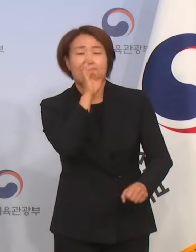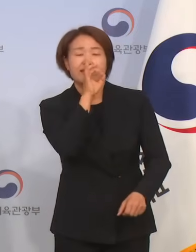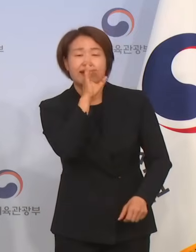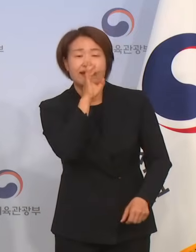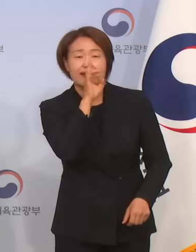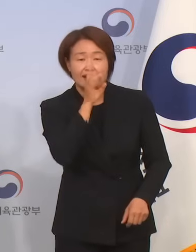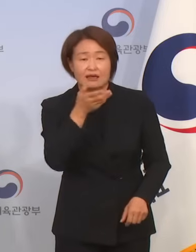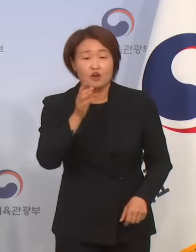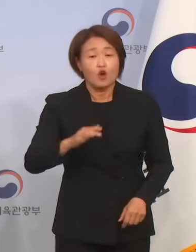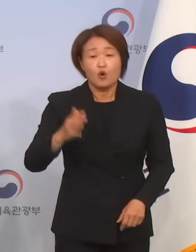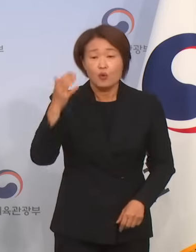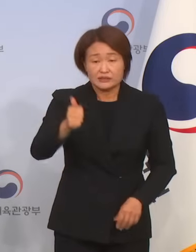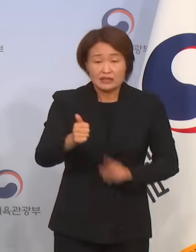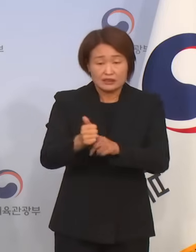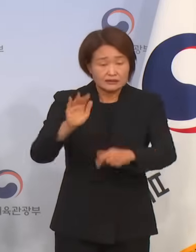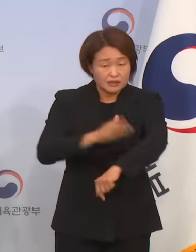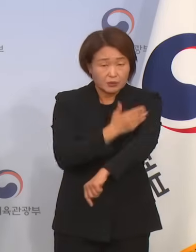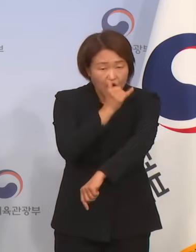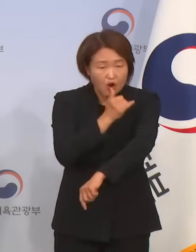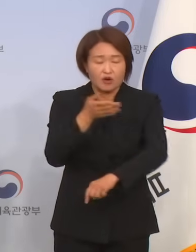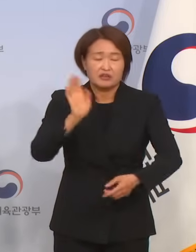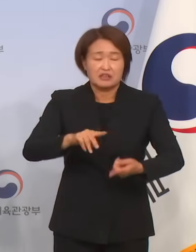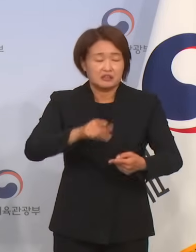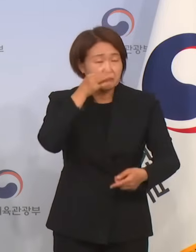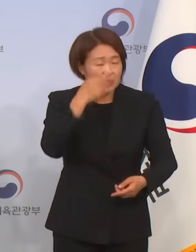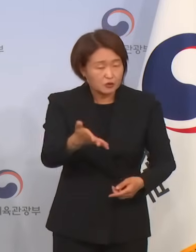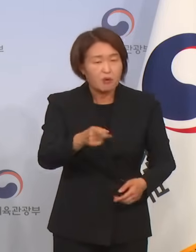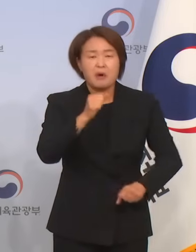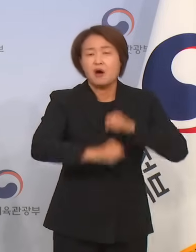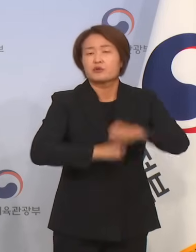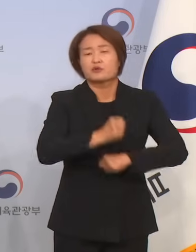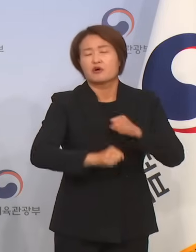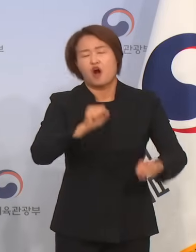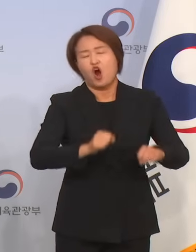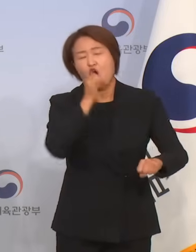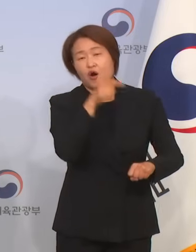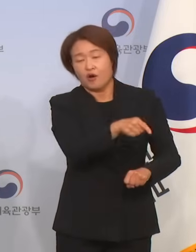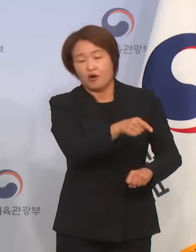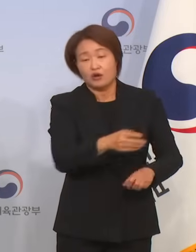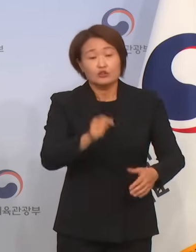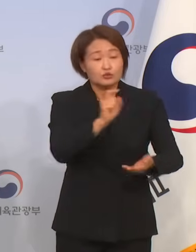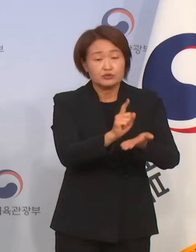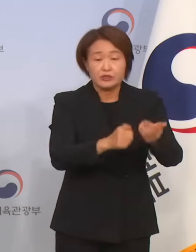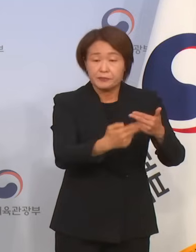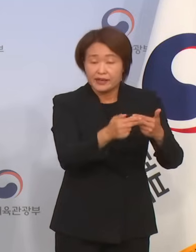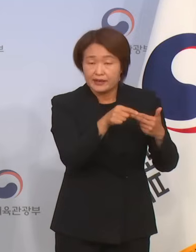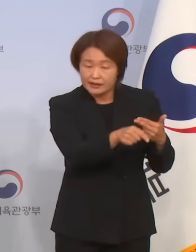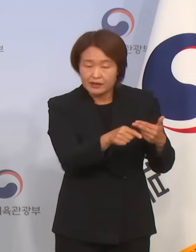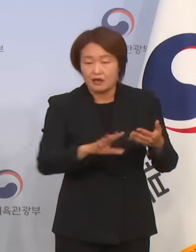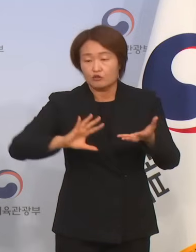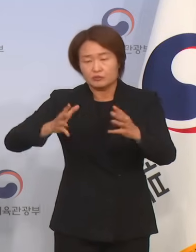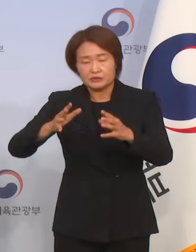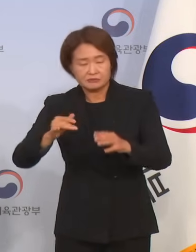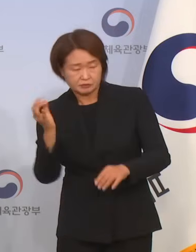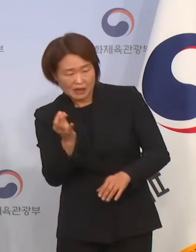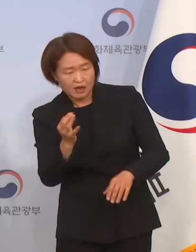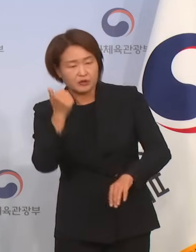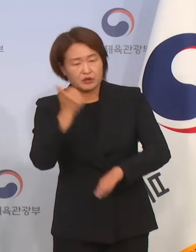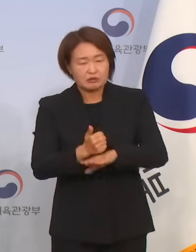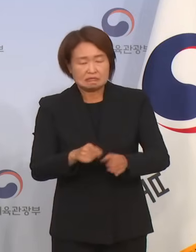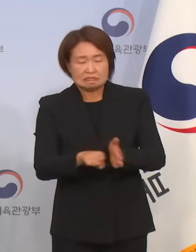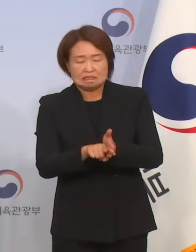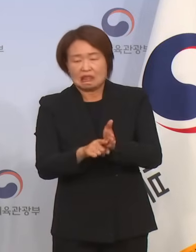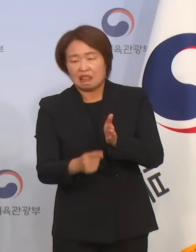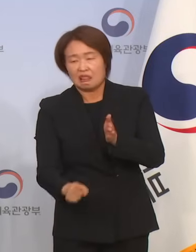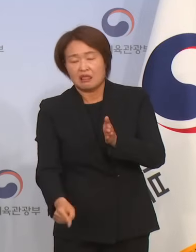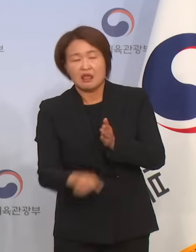회장 사면권을 자체적으로 행사하였습니다. 더불어 축구협회에 대한 국민들의 불신을 자초한